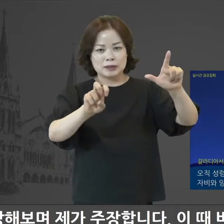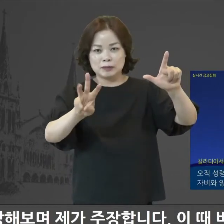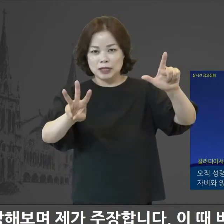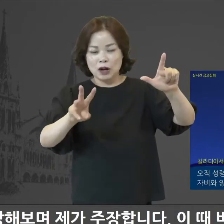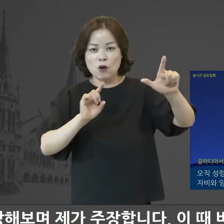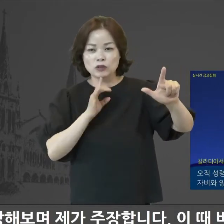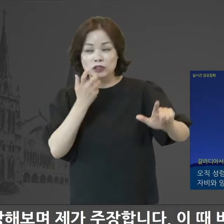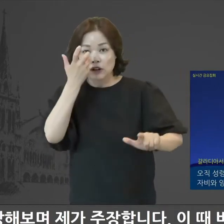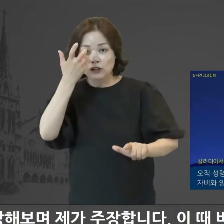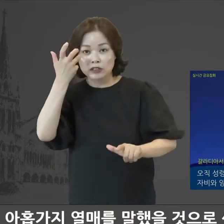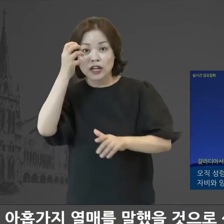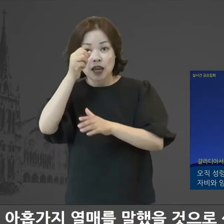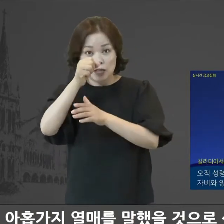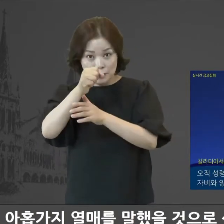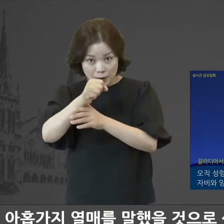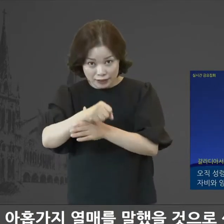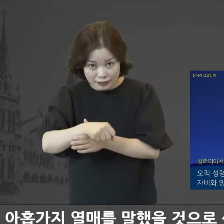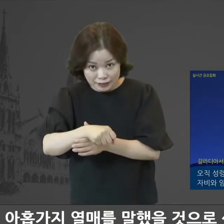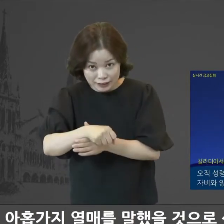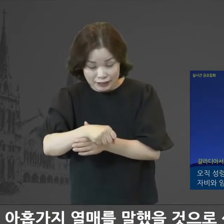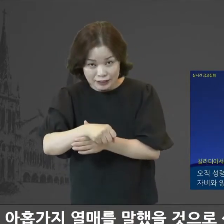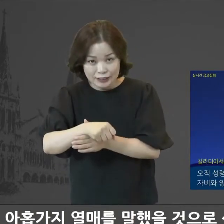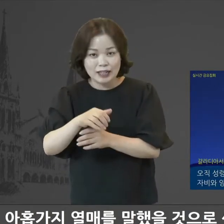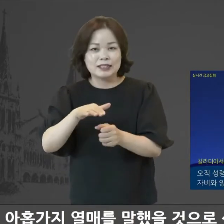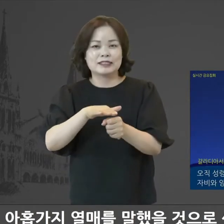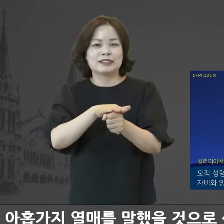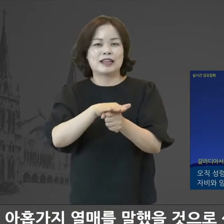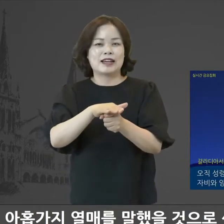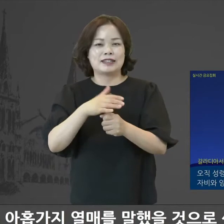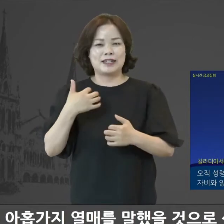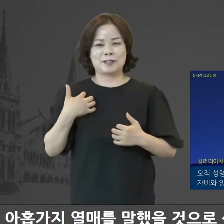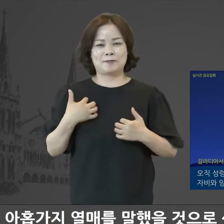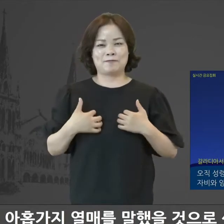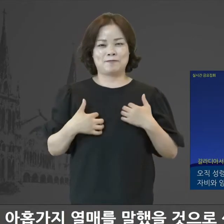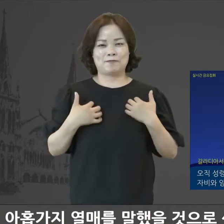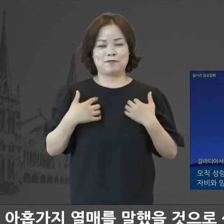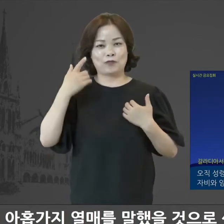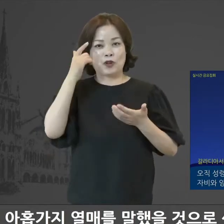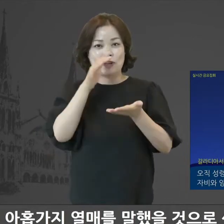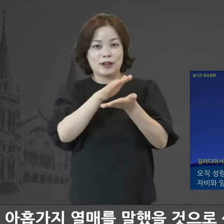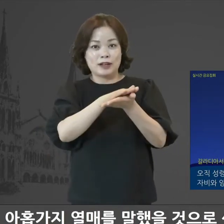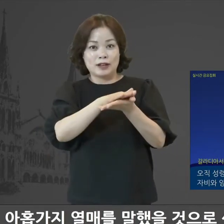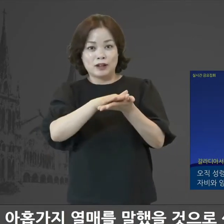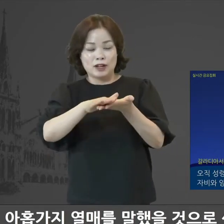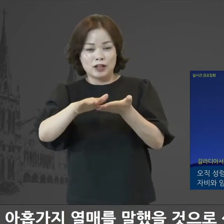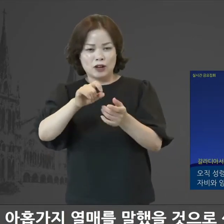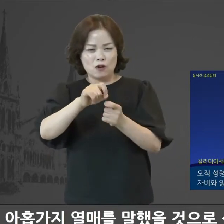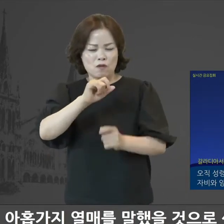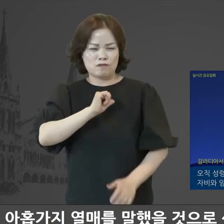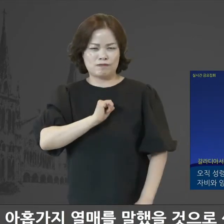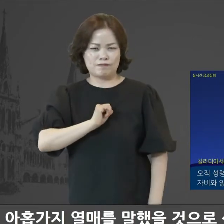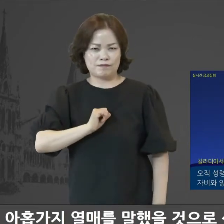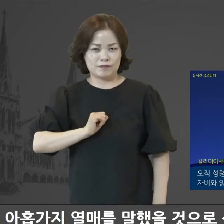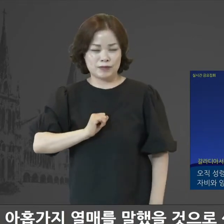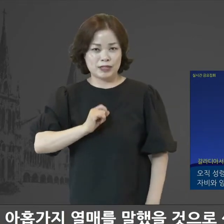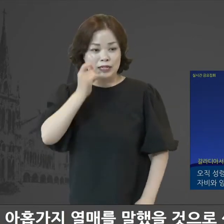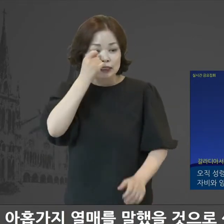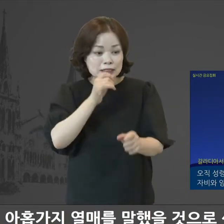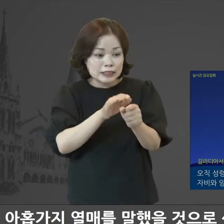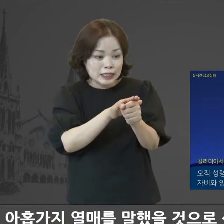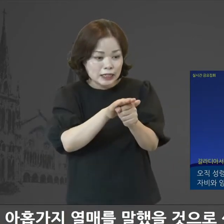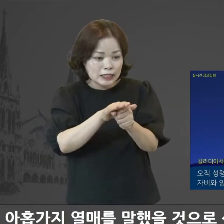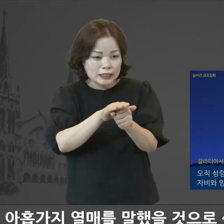오직 성령의 열매는 같이 읽습니다. 시작. 사랑과 희락과 화평과 오래 참음과